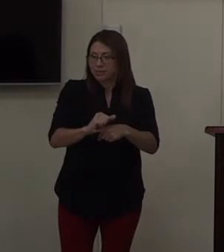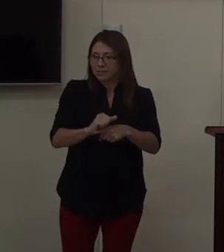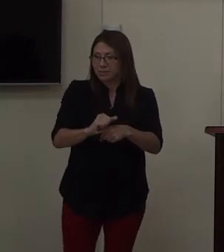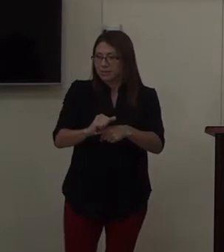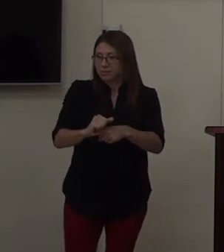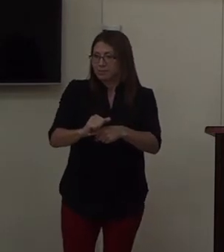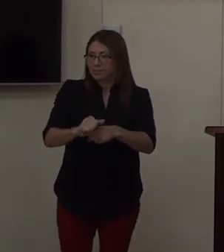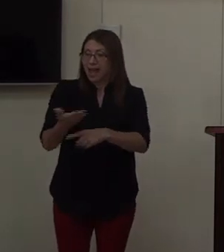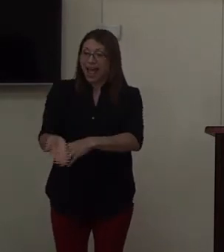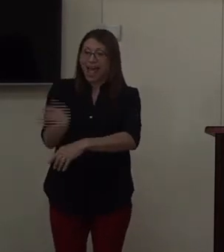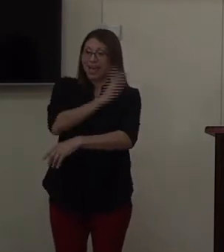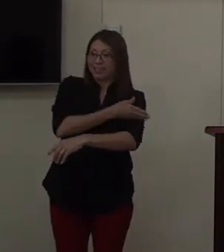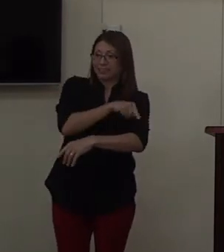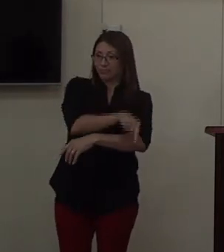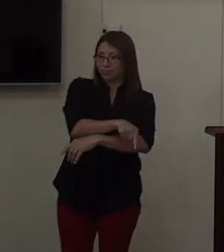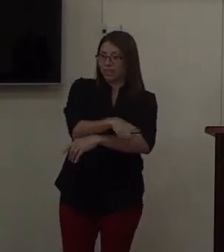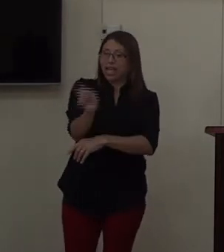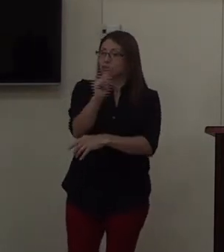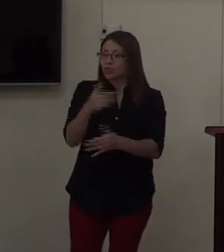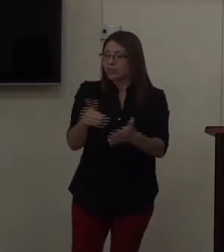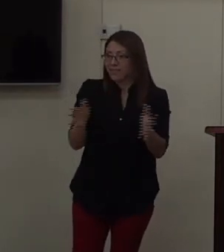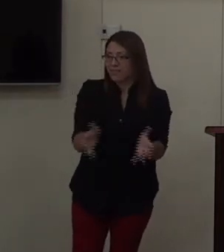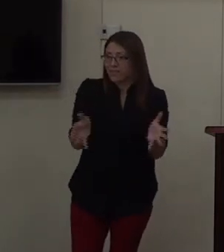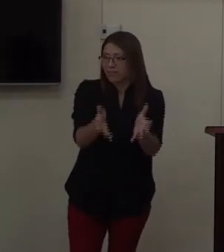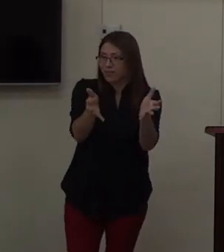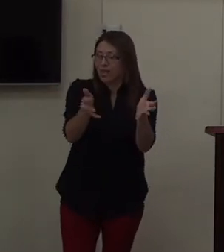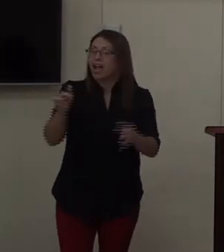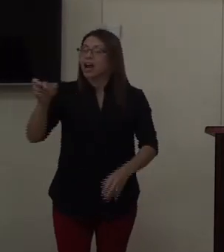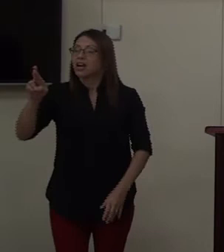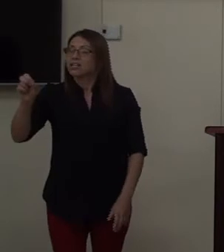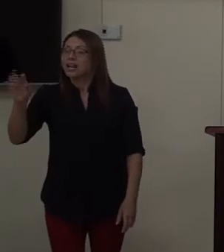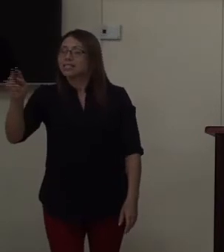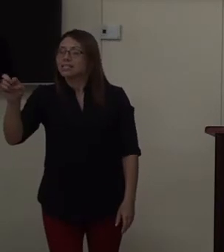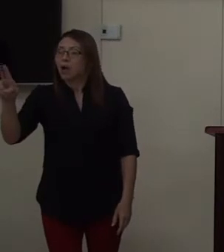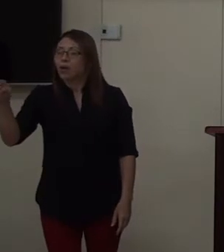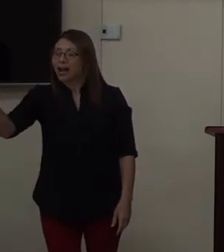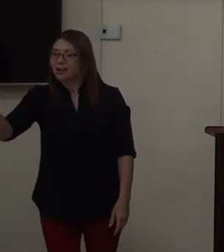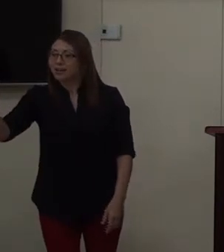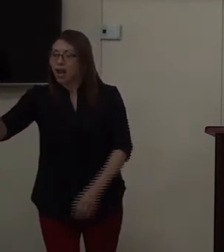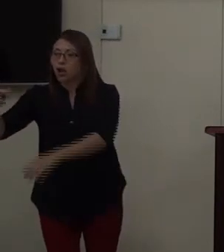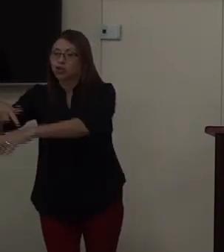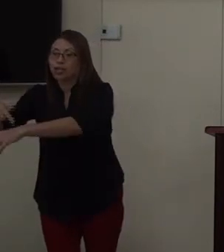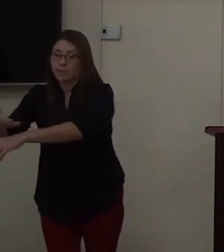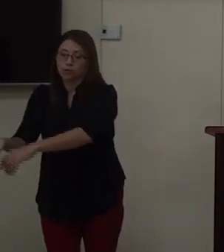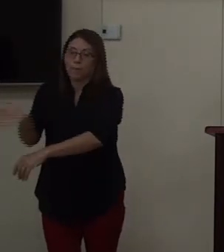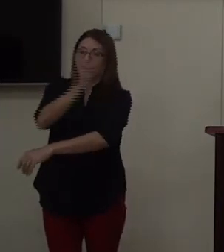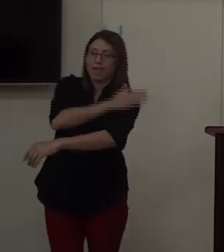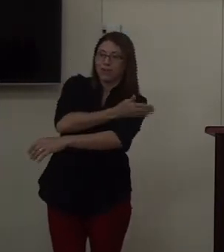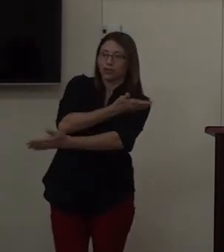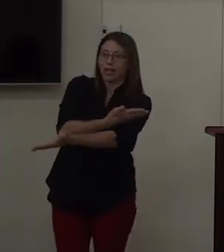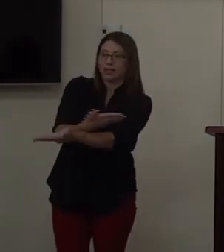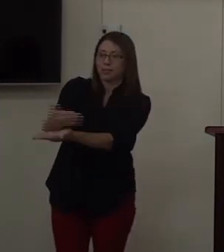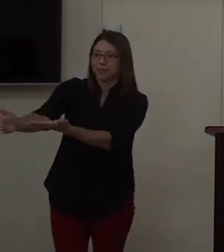Antes de contar. Eso no es revitalización lingüística. Restaurar los tiempos previos al desplazamiento. No